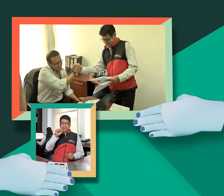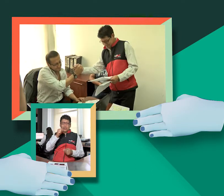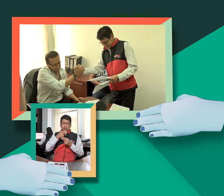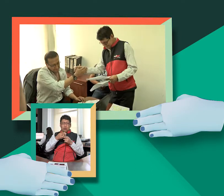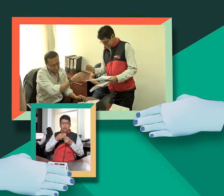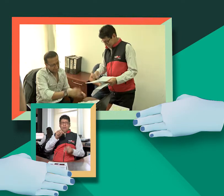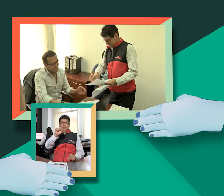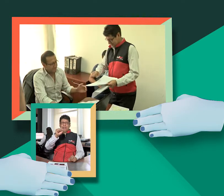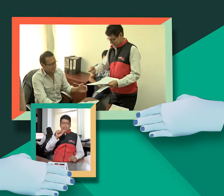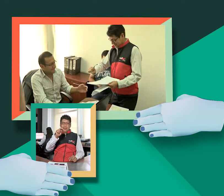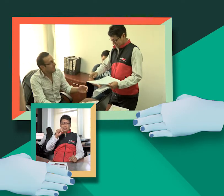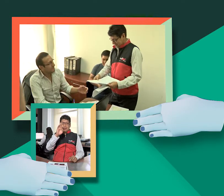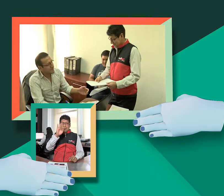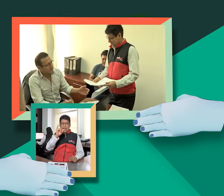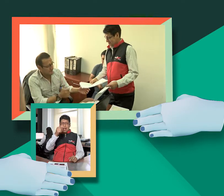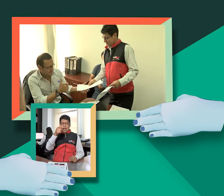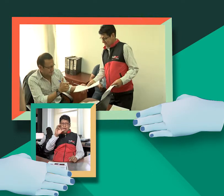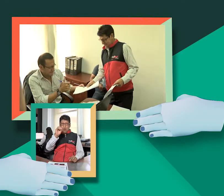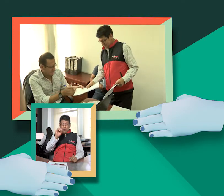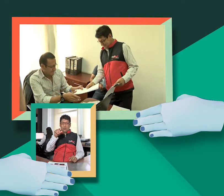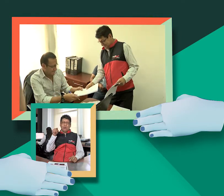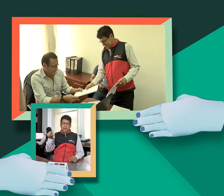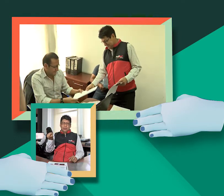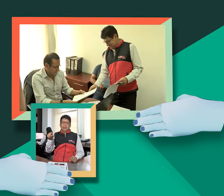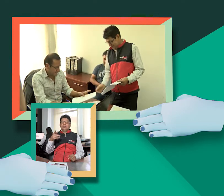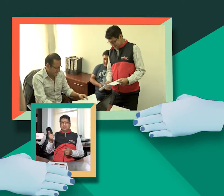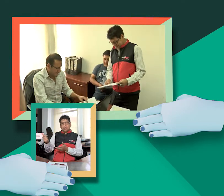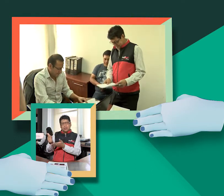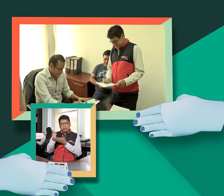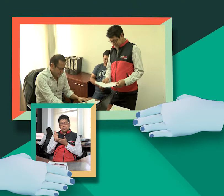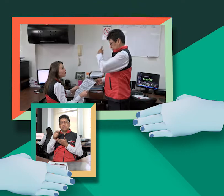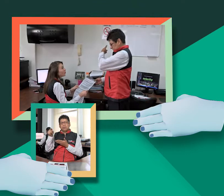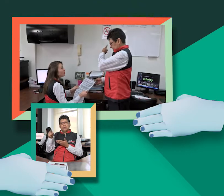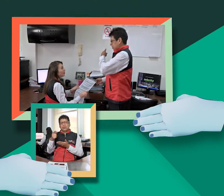él es quien me ayuda con todo lo que tiene que ver la documentación